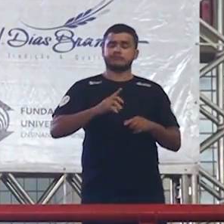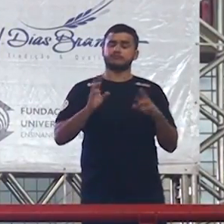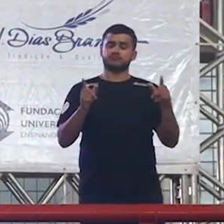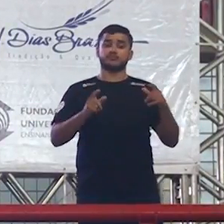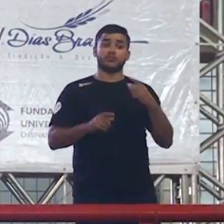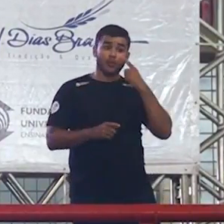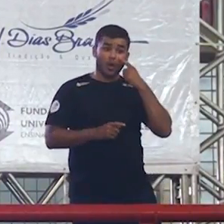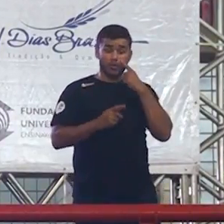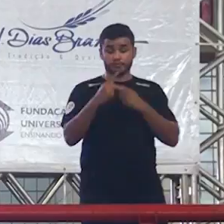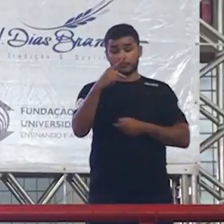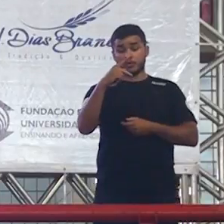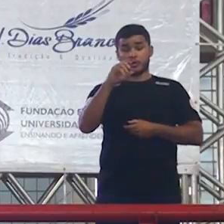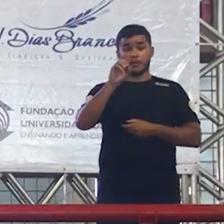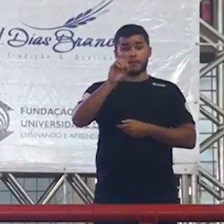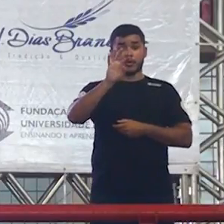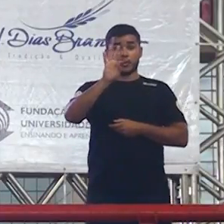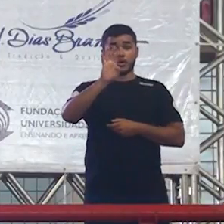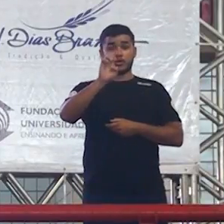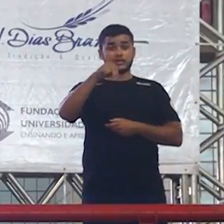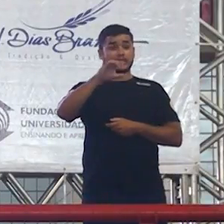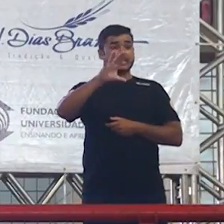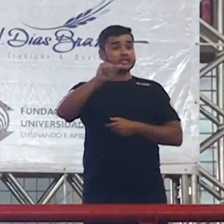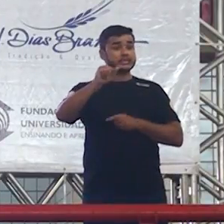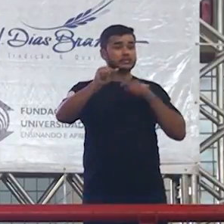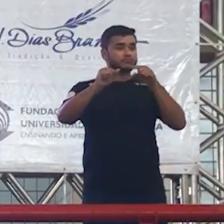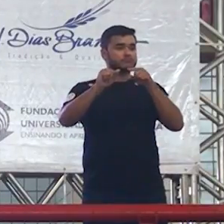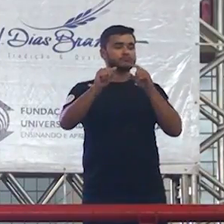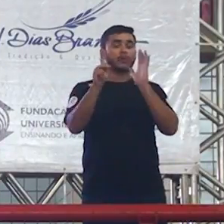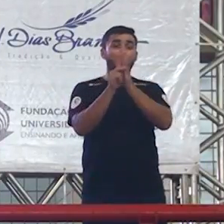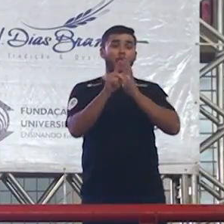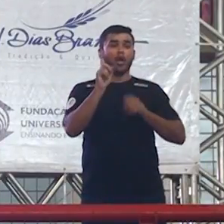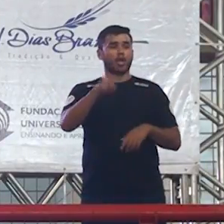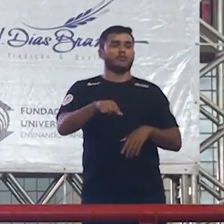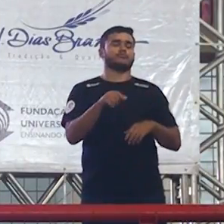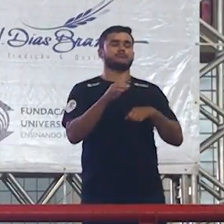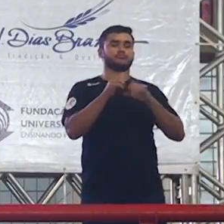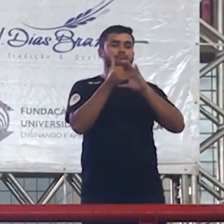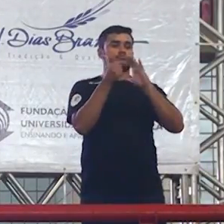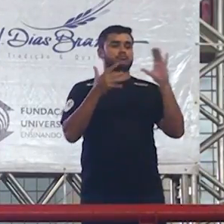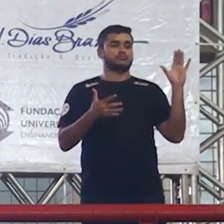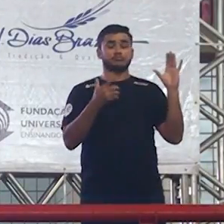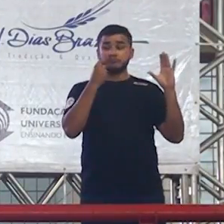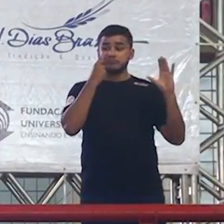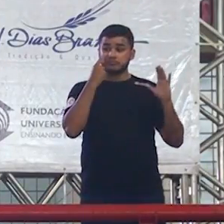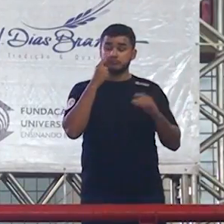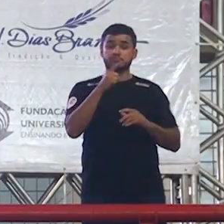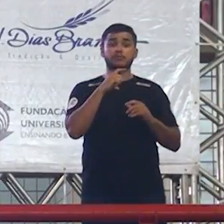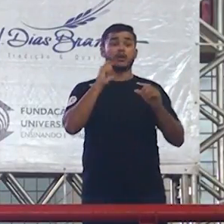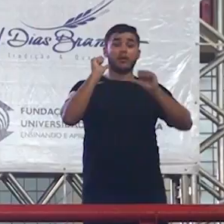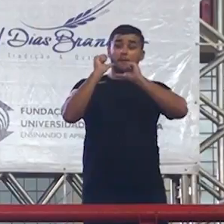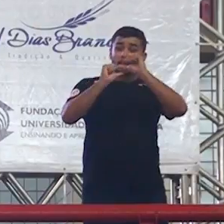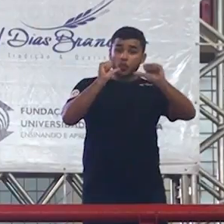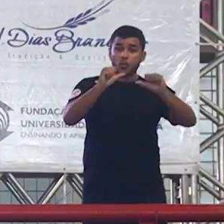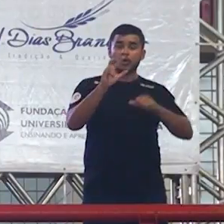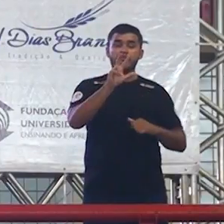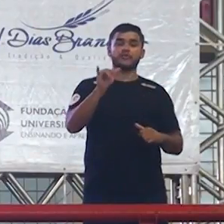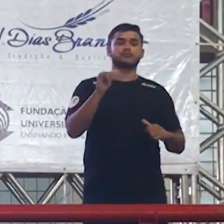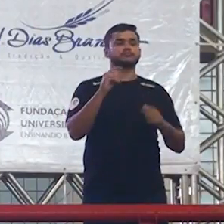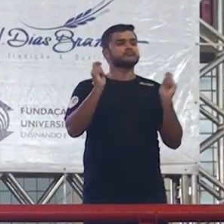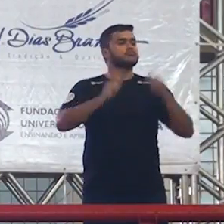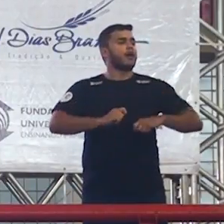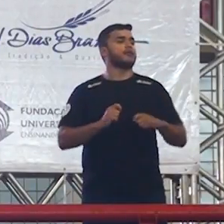Potência, pessoal, é a característica no qual eu vou transformar, eu vou